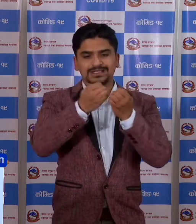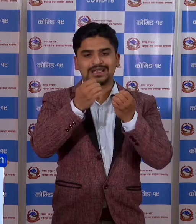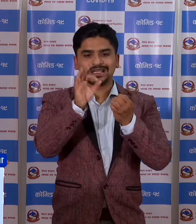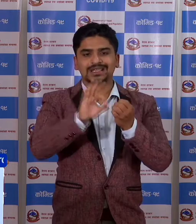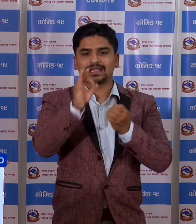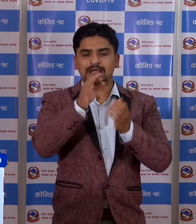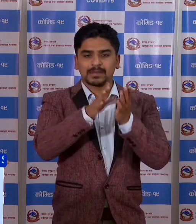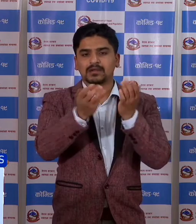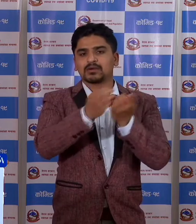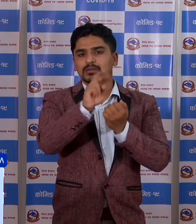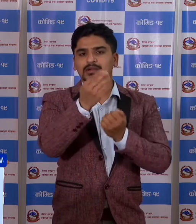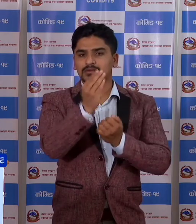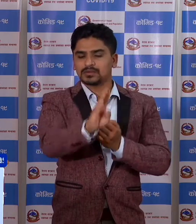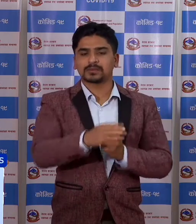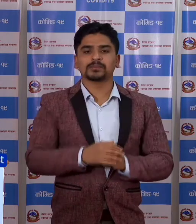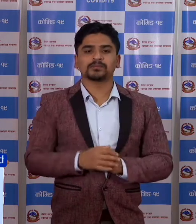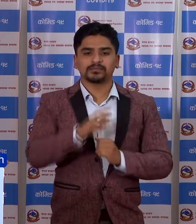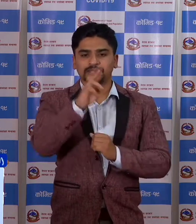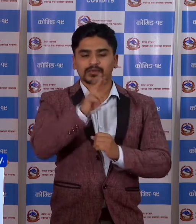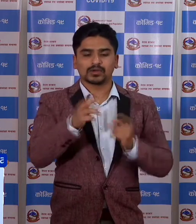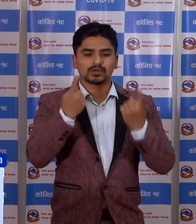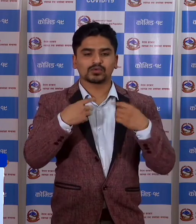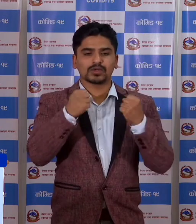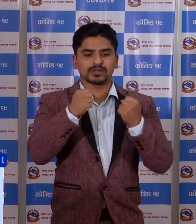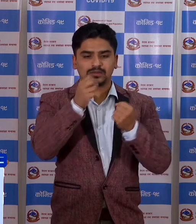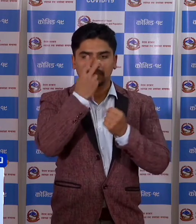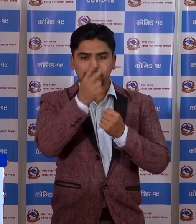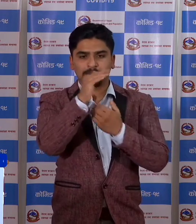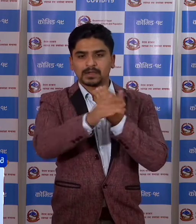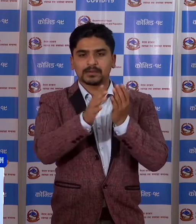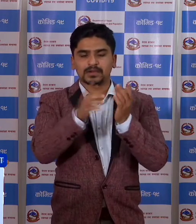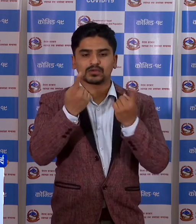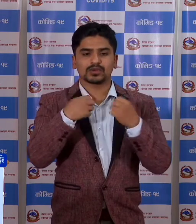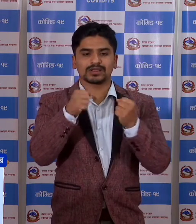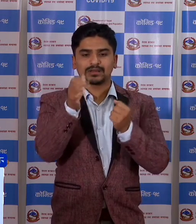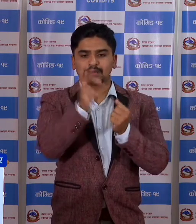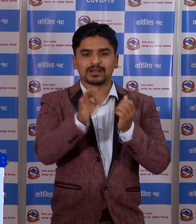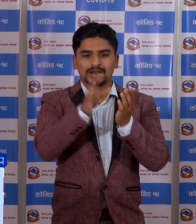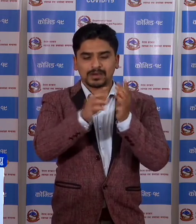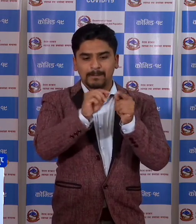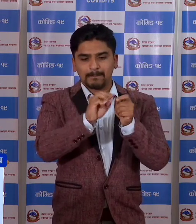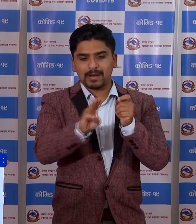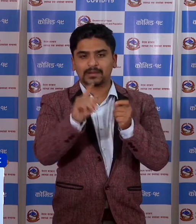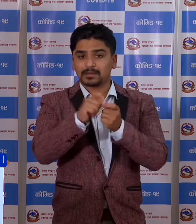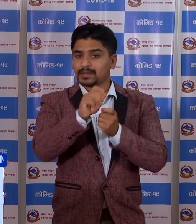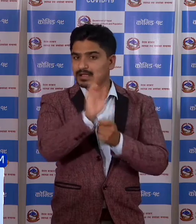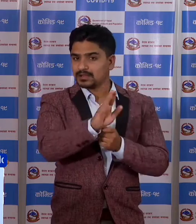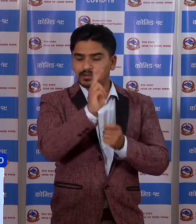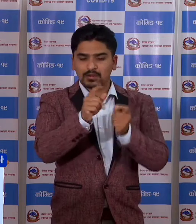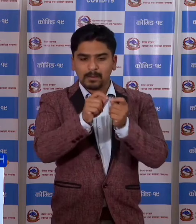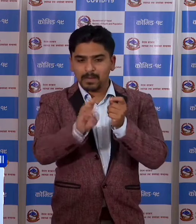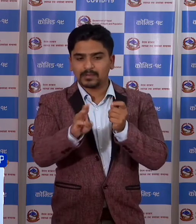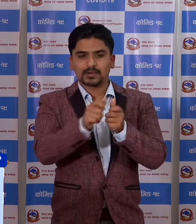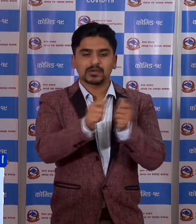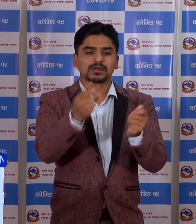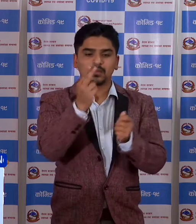रहेका सुरक्षा निकायबाट गर्नुपर्ने हुन्छ। र स्वास्थ्यको दृष्टिकोणले स्वास्थ्य मन्त्रालयको तर्फबाट मापदण्डहरू बनाइएको छ, त्यो